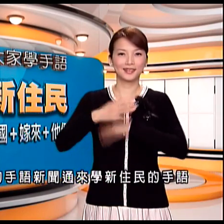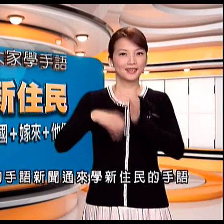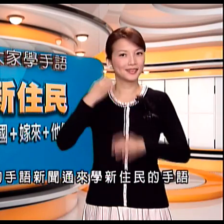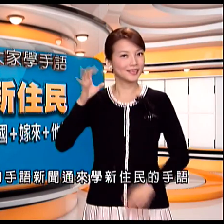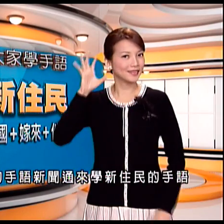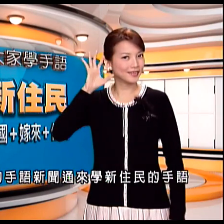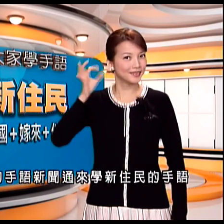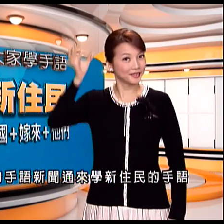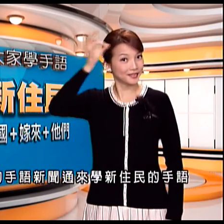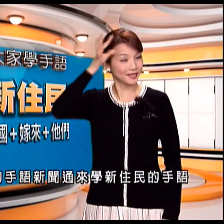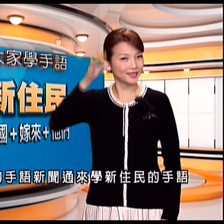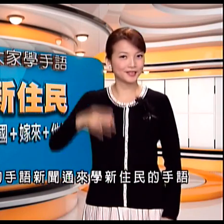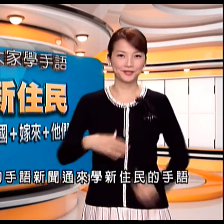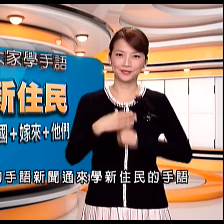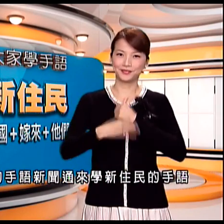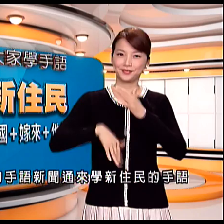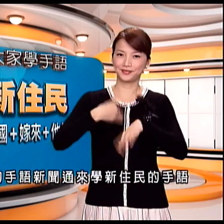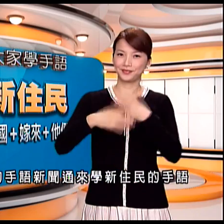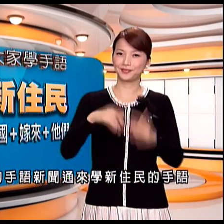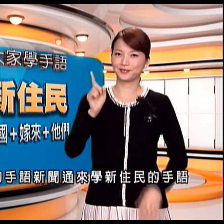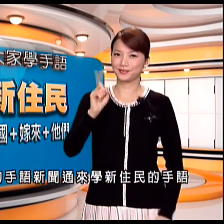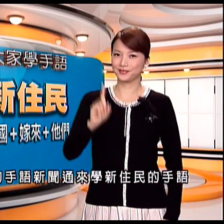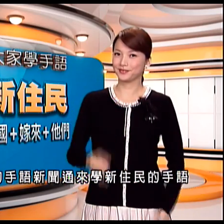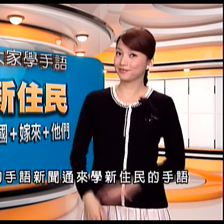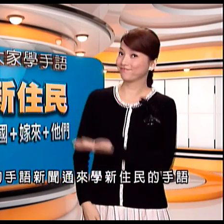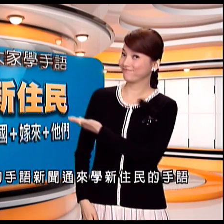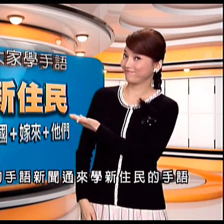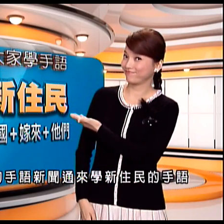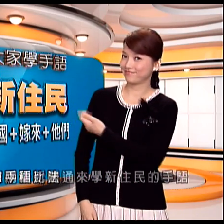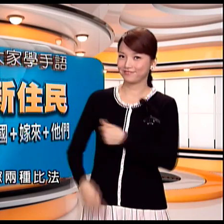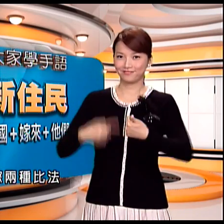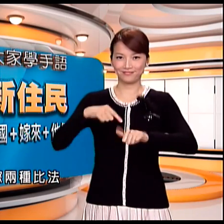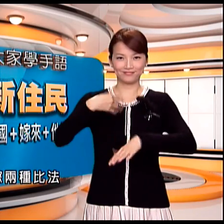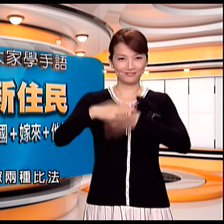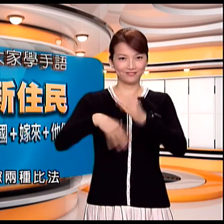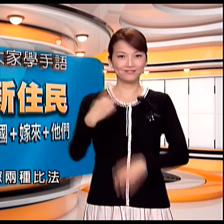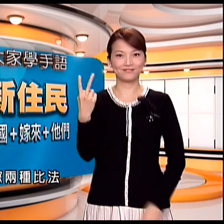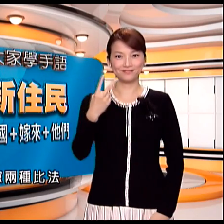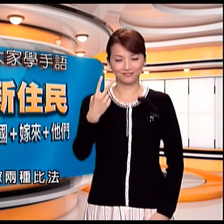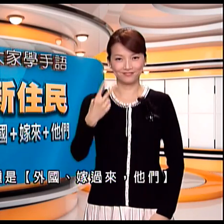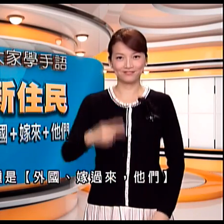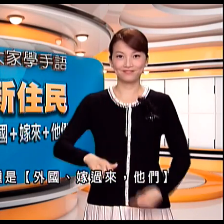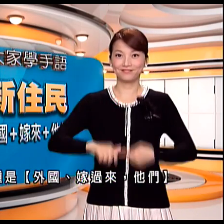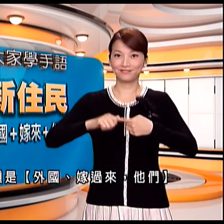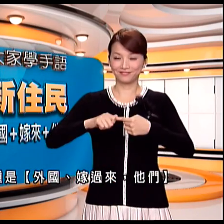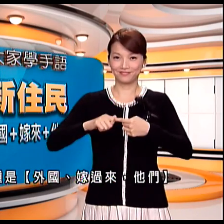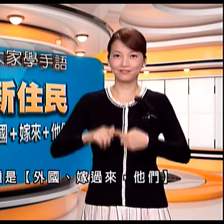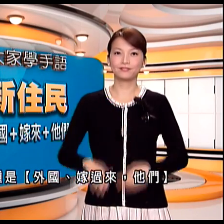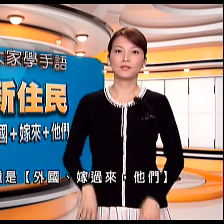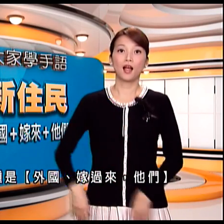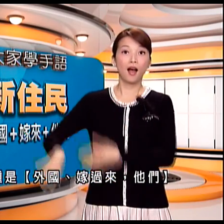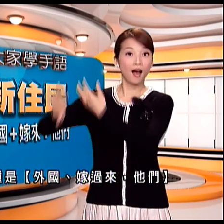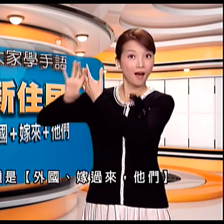今天的手语新闻通来学学新住民的手语，提供您两种笔法。第一种是外